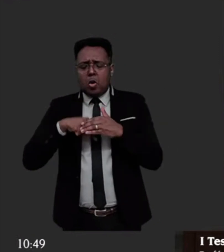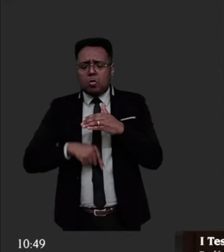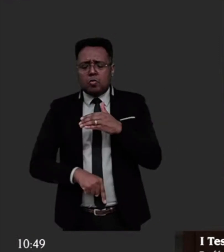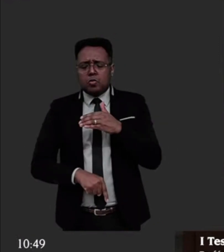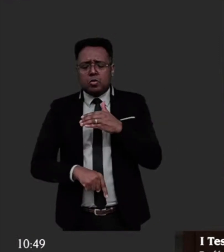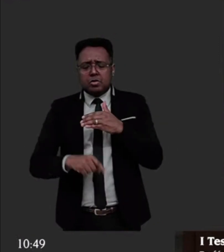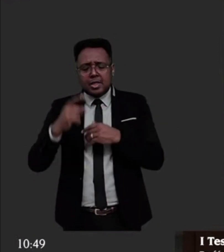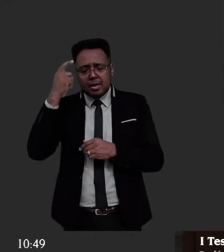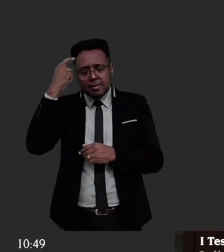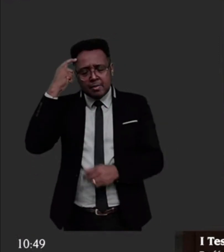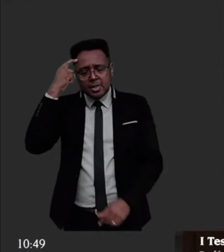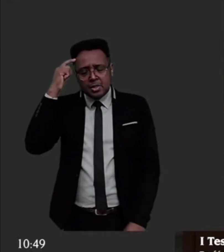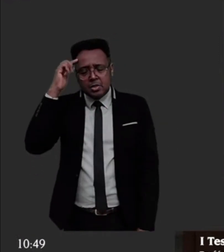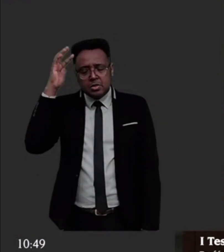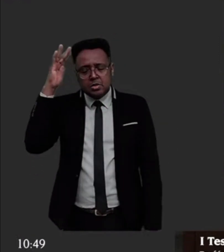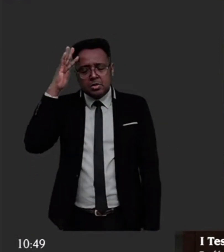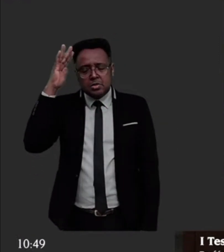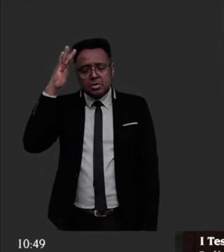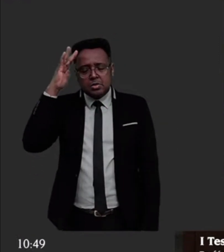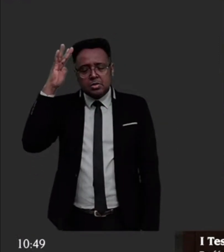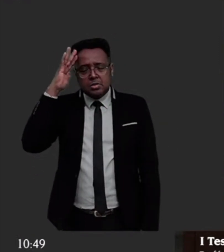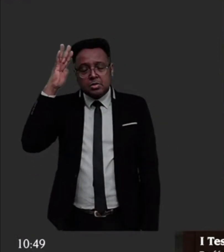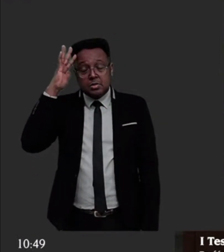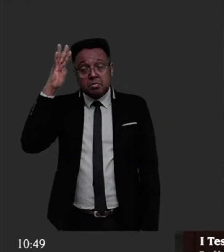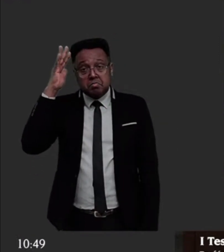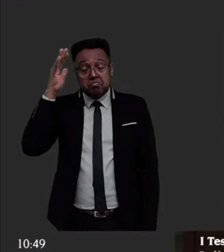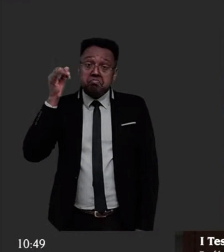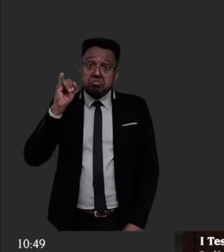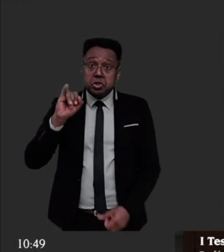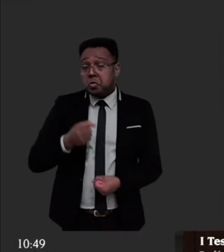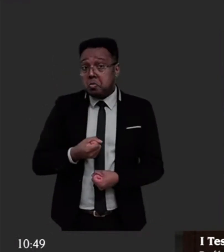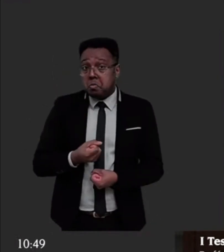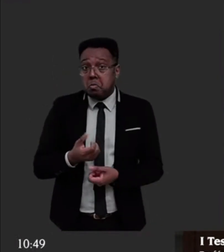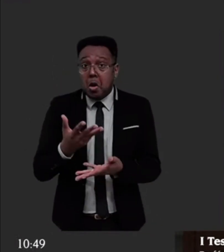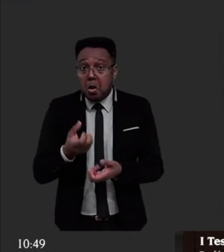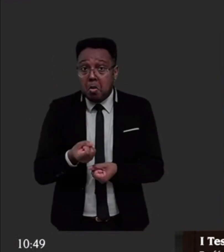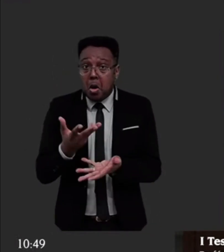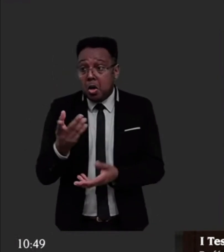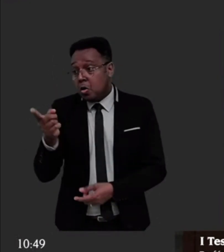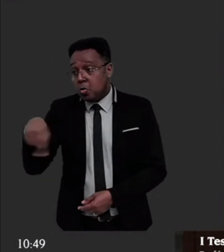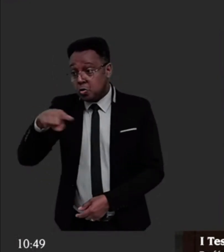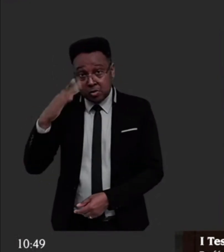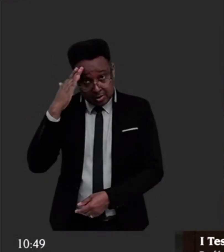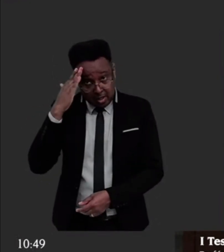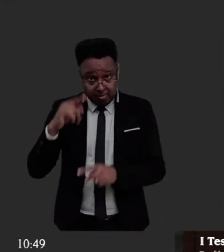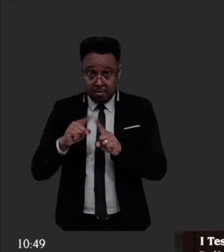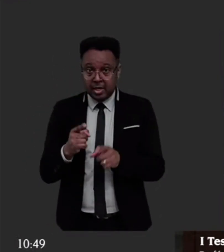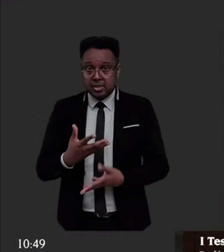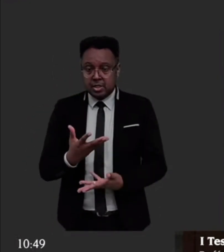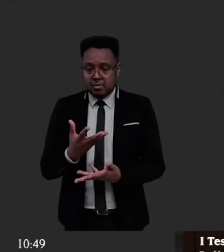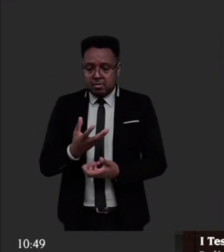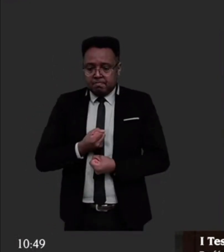pensa. Se ela revelar, bem, senão fica guardado. Não há instrumento científico que